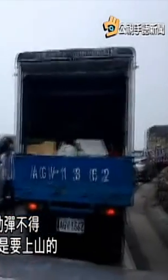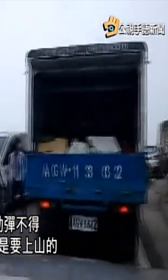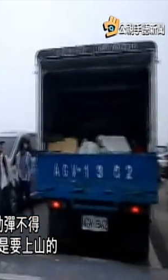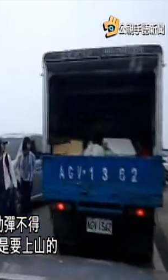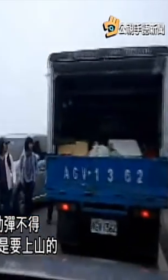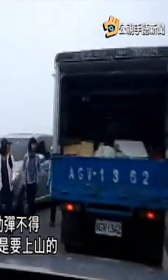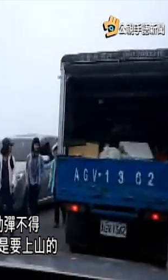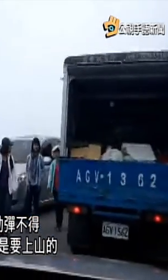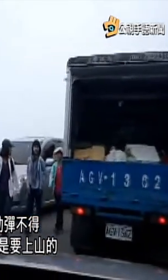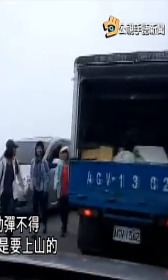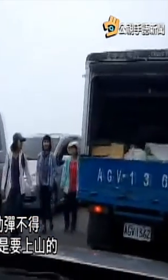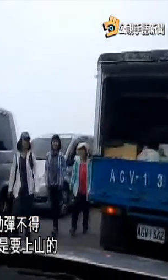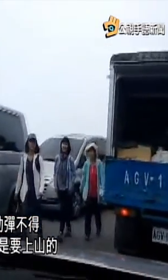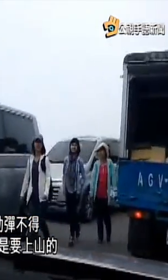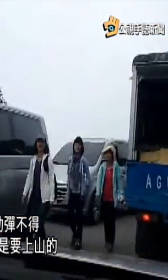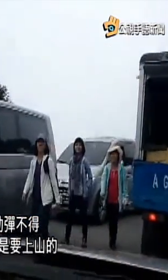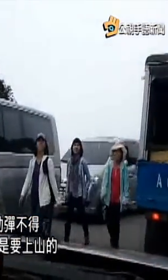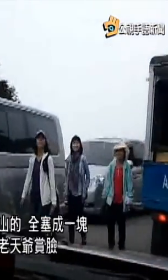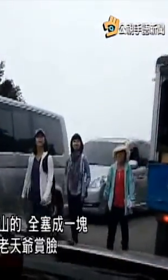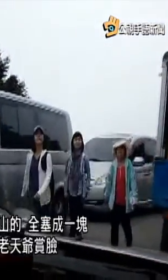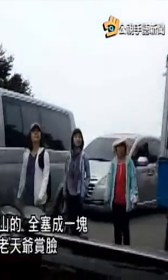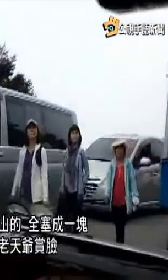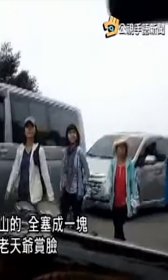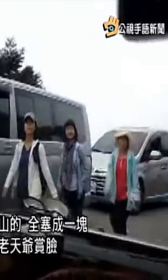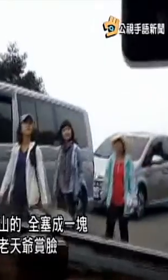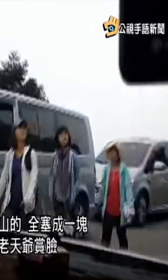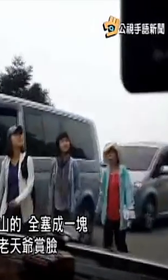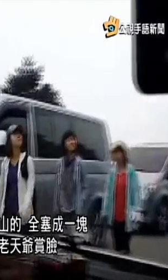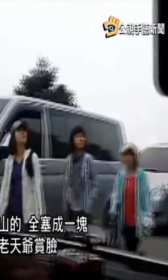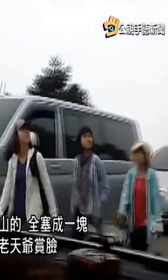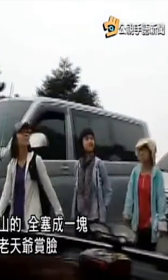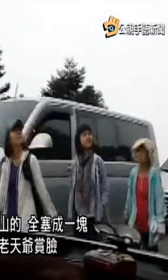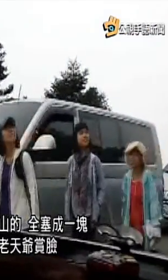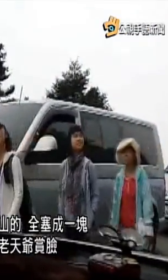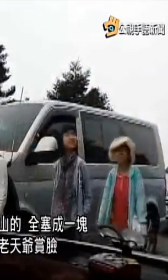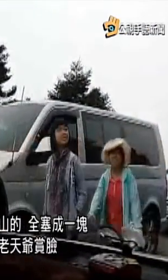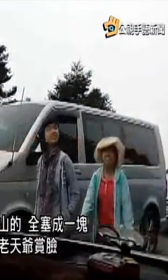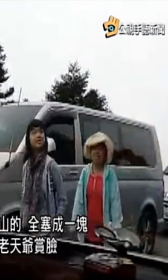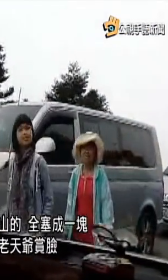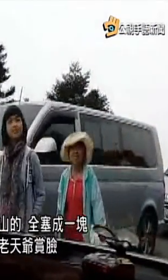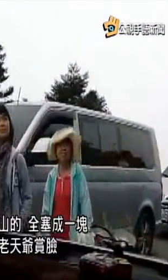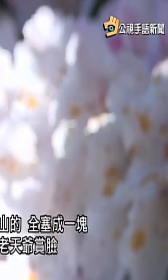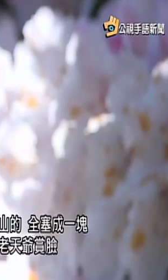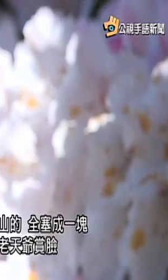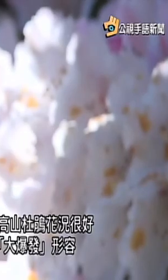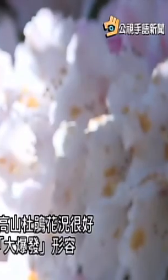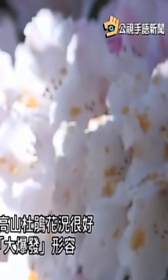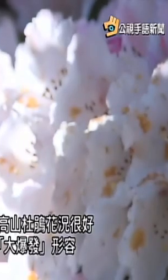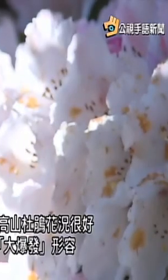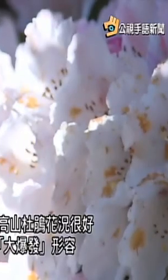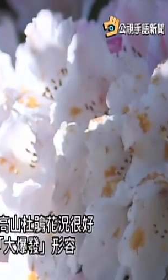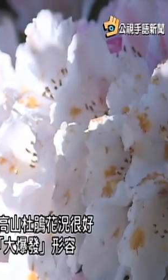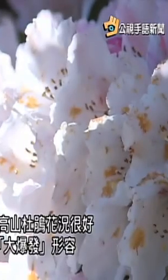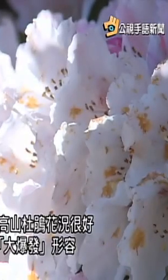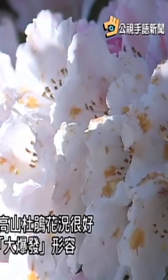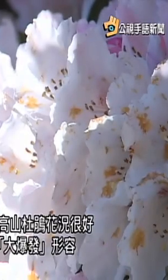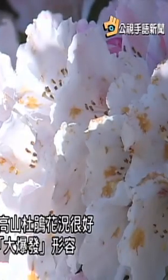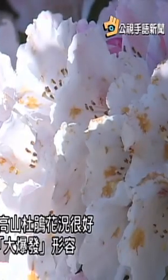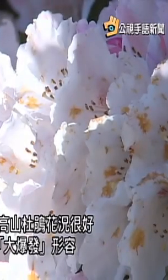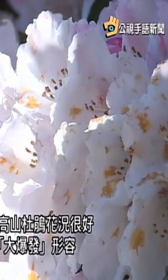这个是要上山的， 上山的、下山的全塞成一块。今年老天爷赏脸，合欢山上的高山杜鹃花况很好，山友